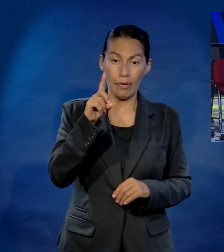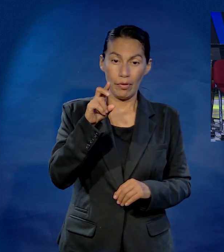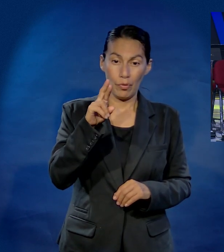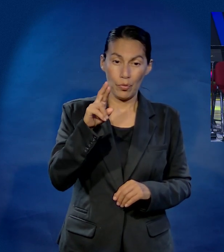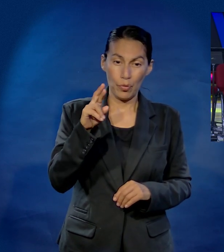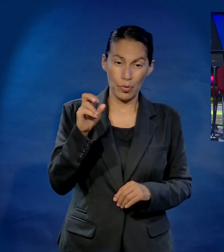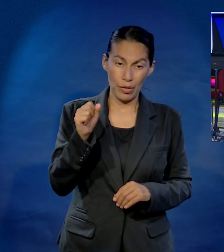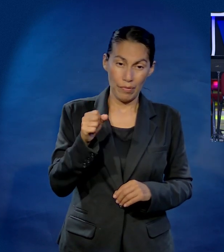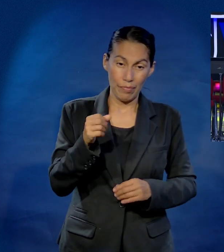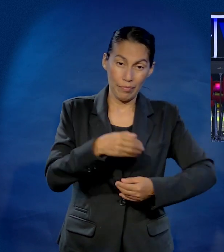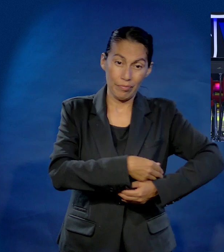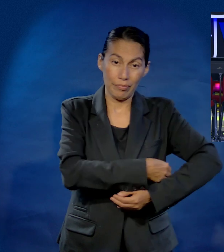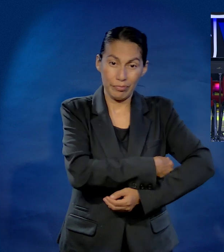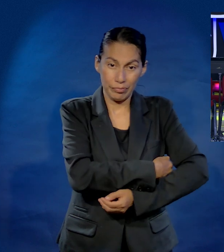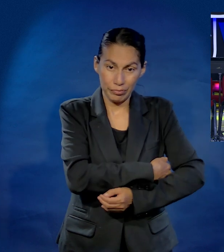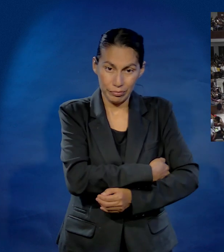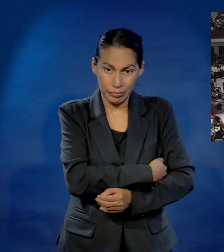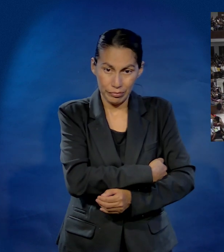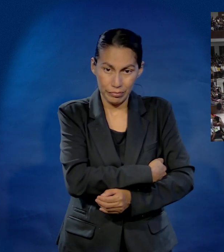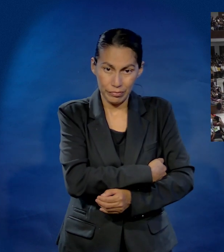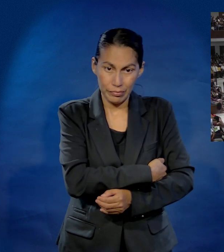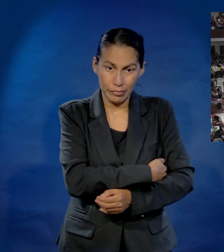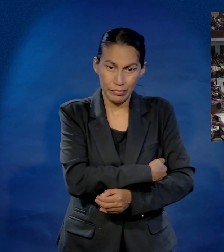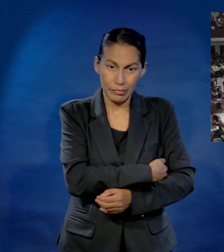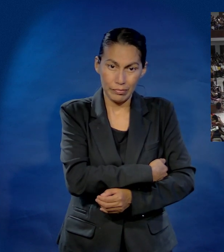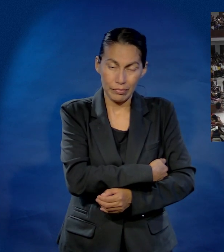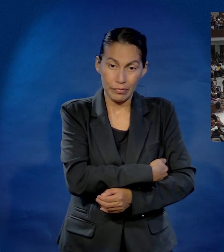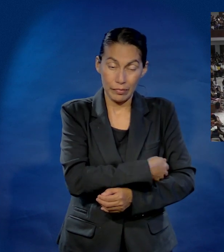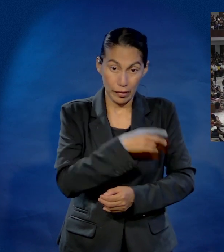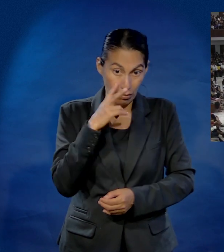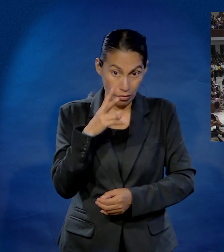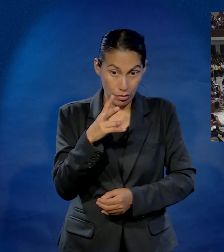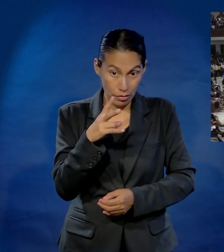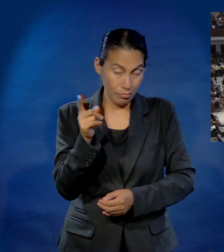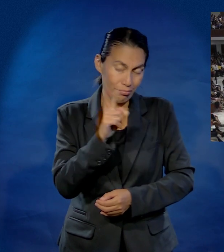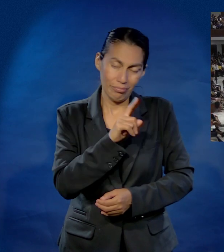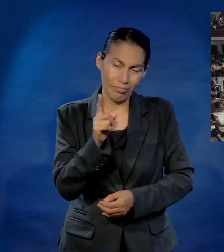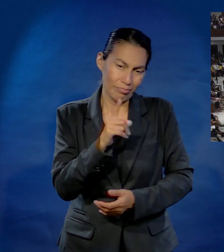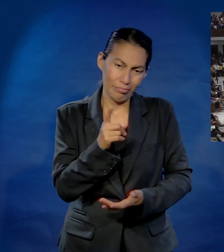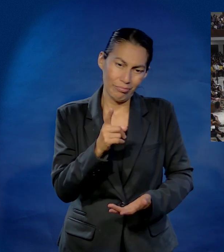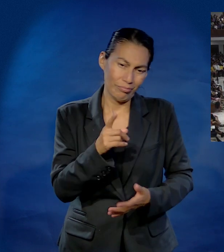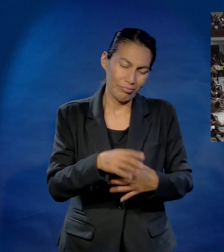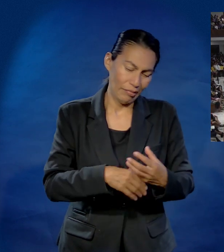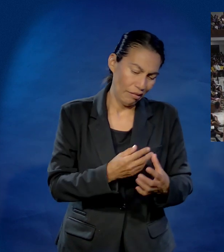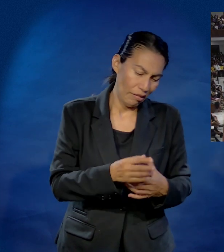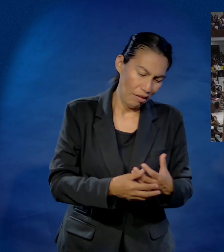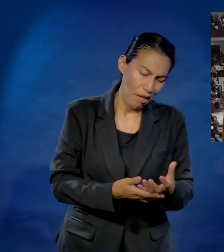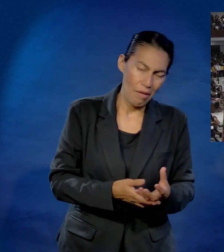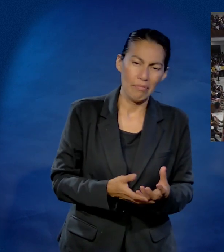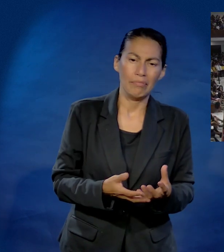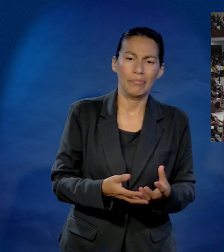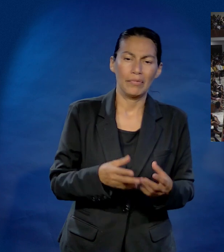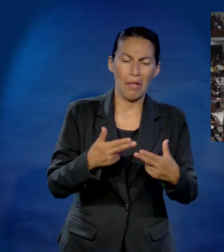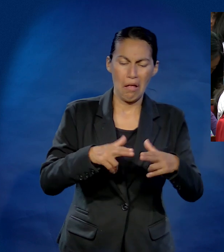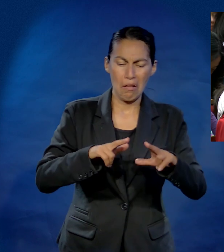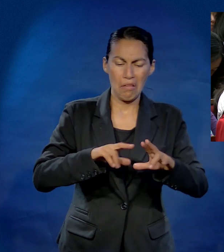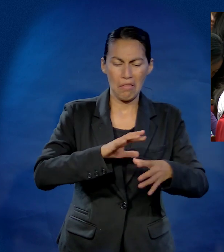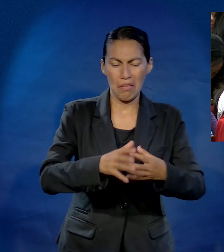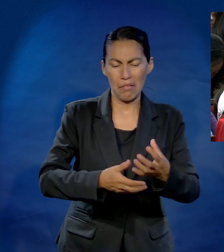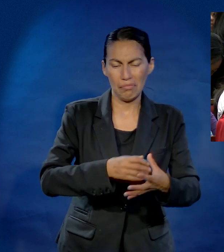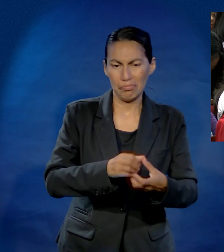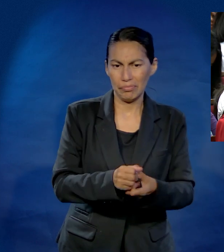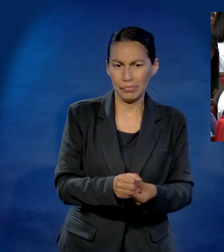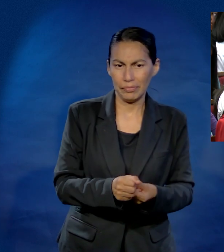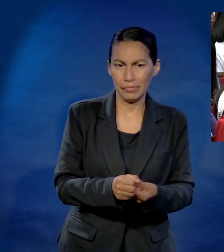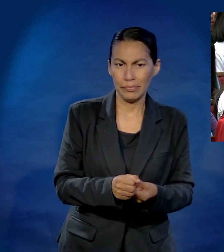sembrada. ¿Las semillas que están sembradas se ven, sí o no? No. El reino de los cielos es semejante a la levadura